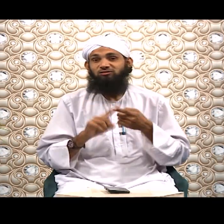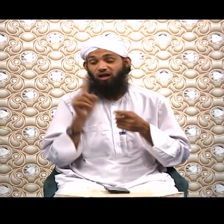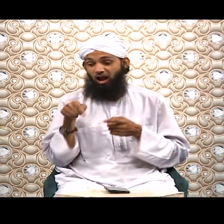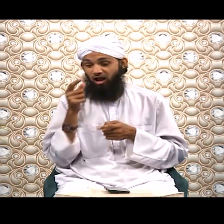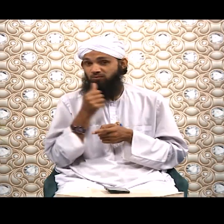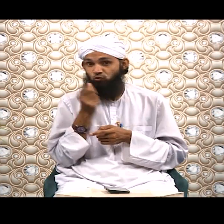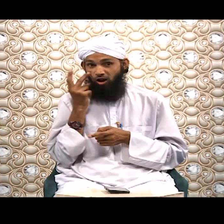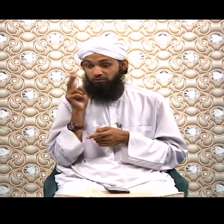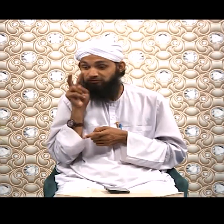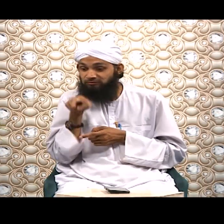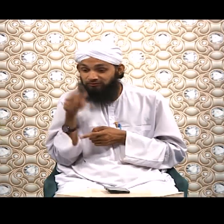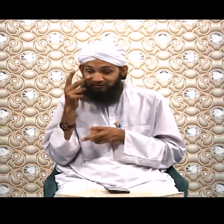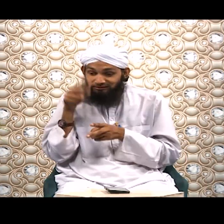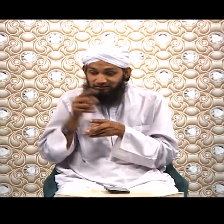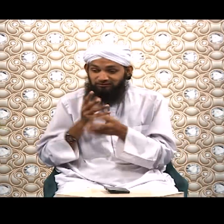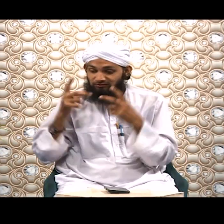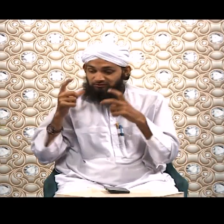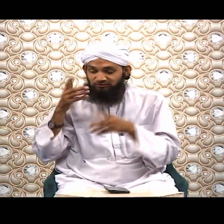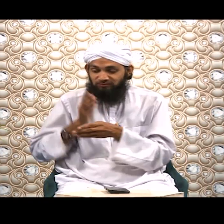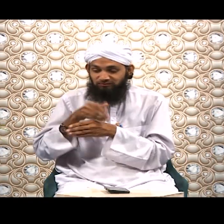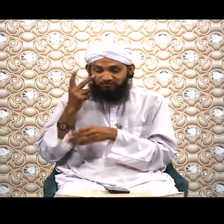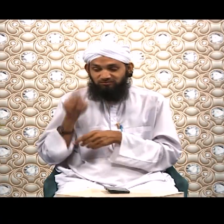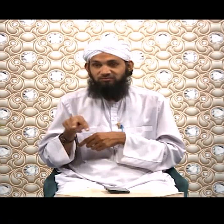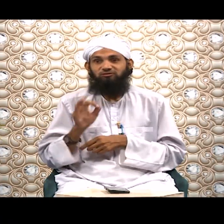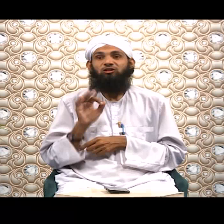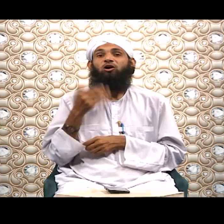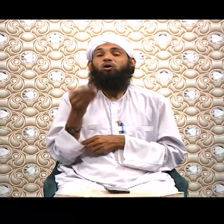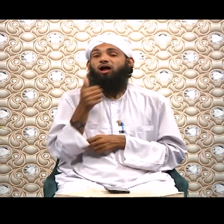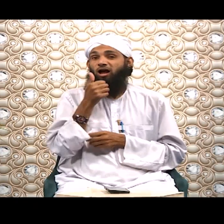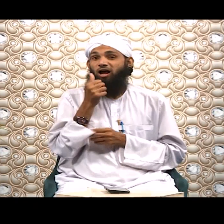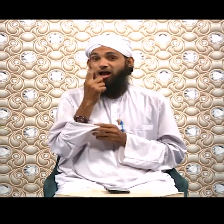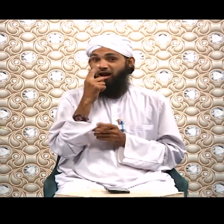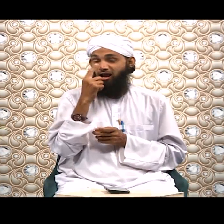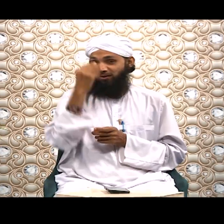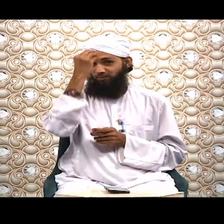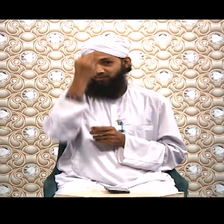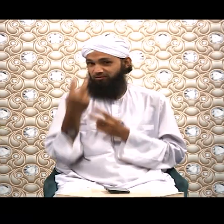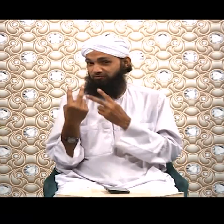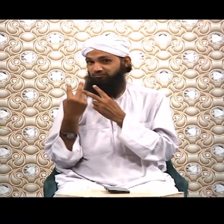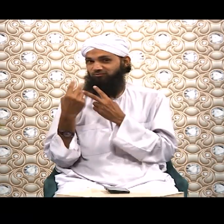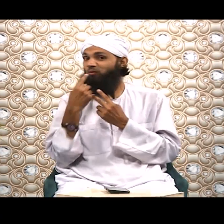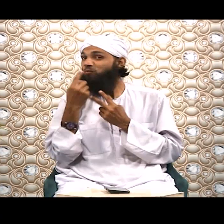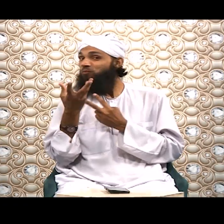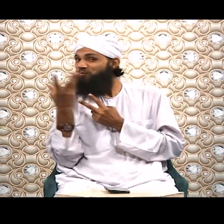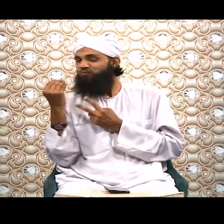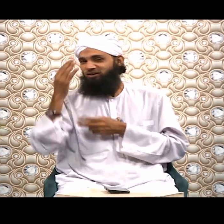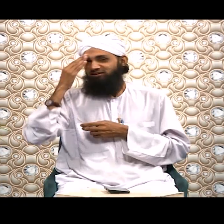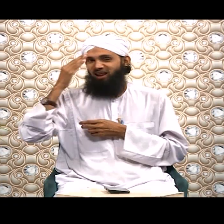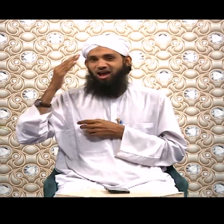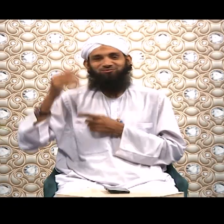کی نظر میرے چہرے پر نہ پڑے، اور جب آپ میری امی جان کے پاس جائیں تو انہیں میرا سلام پہنچا دیجئے، اور اگر آپ